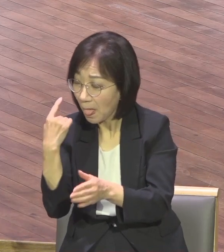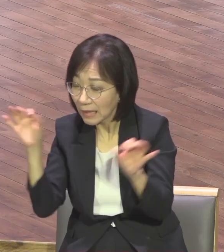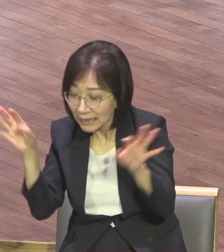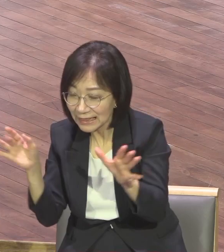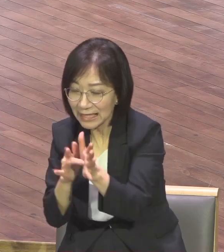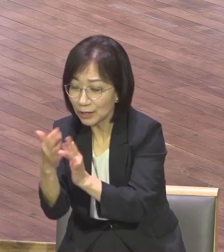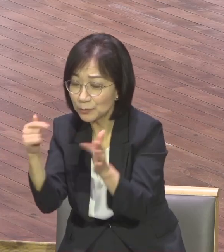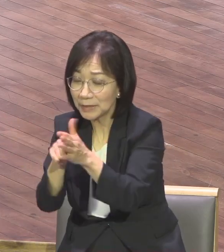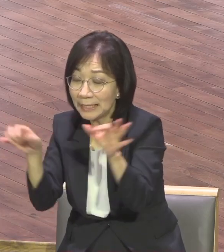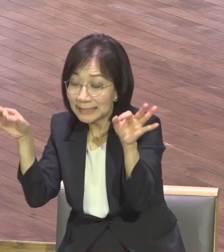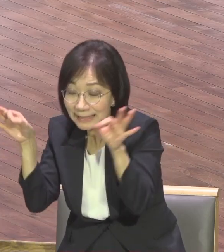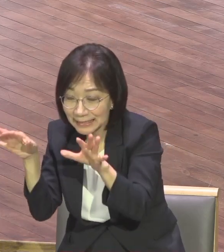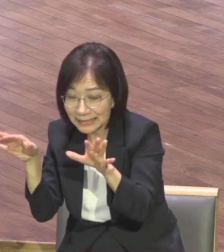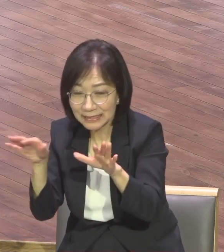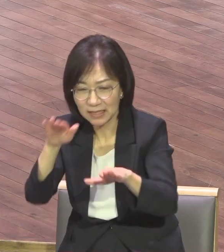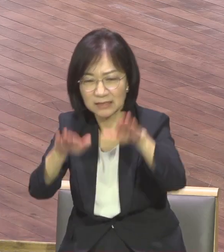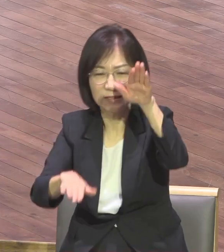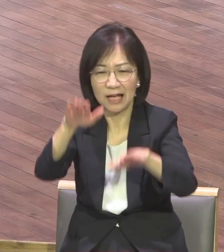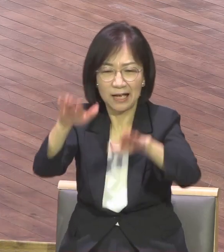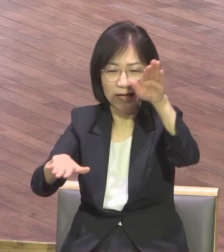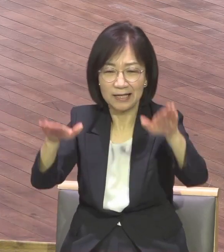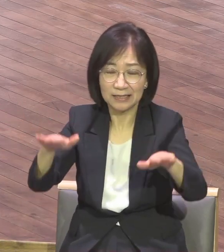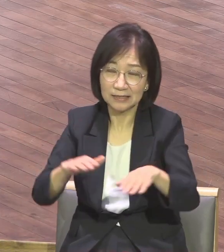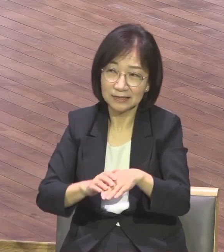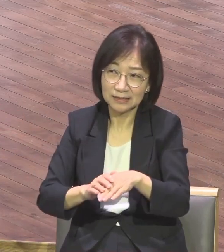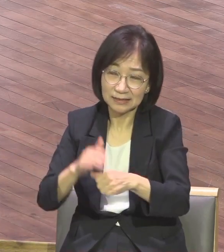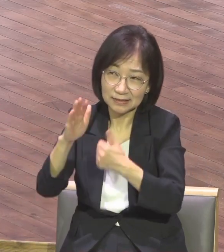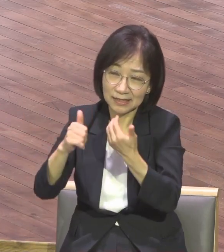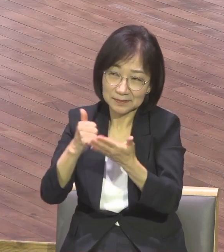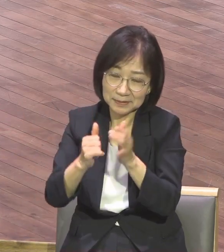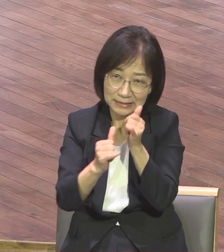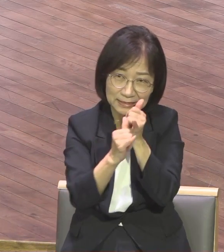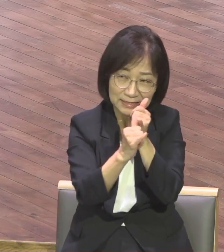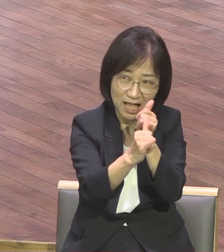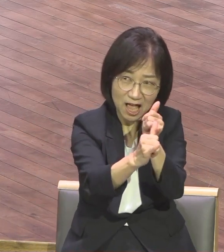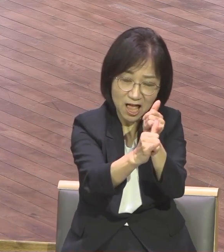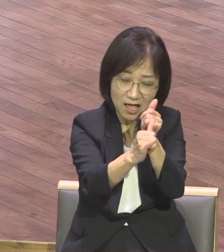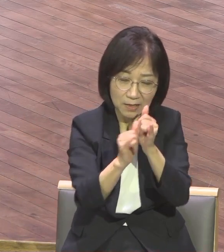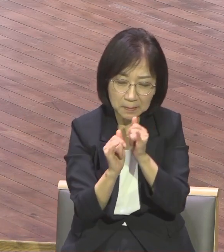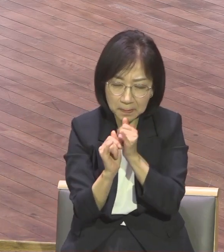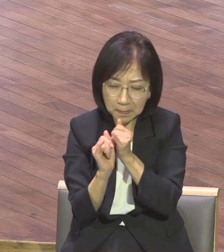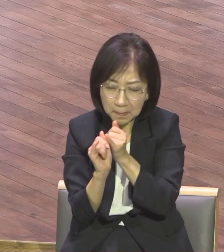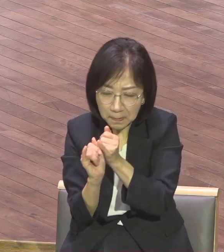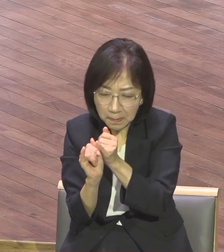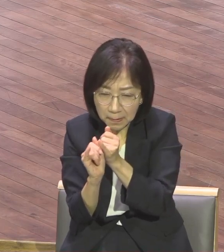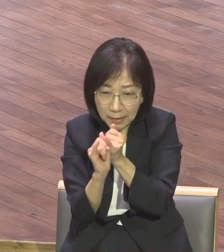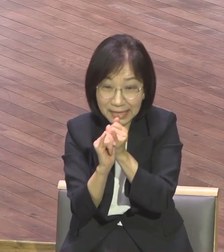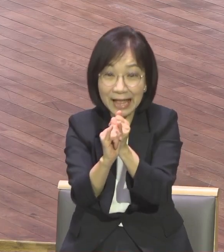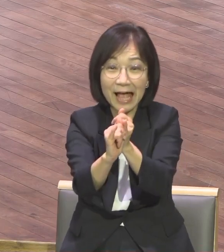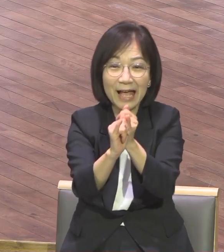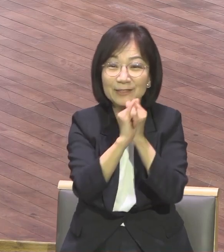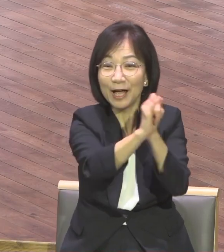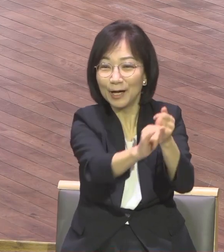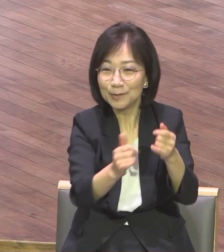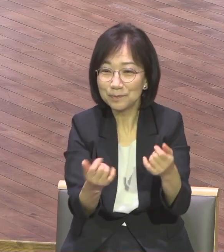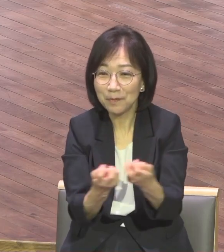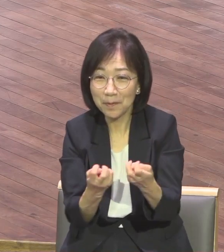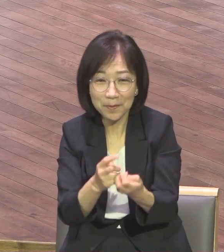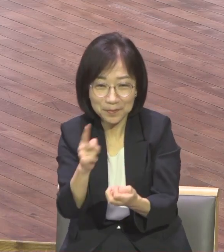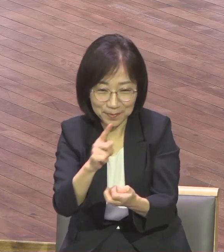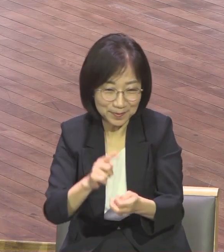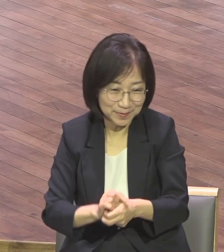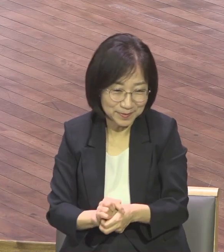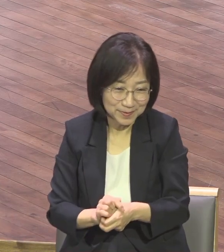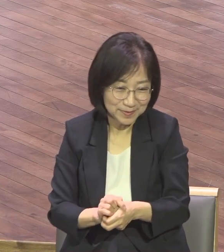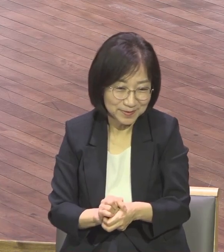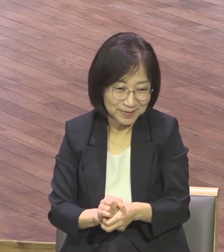해석이에요. 상급 주려고 이렇게 하시구나. 하나님이 해버리면 우리 상급할 게 뭐가 있잖아요. 구원받은 끝나는데